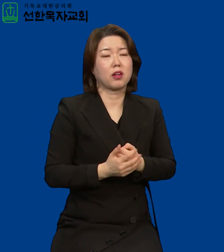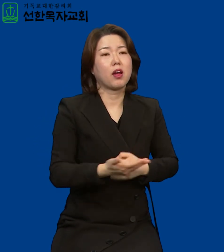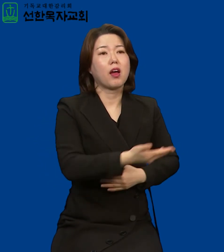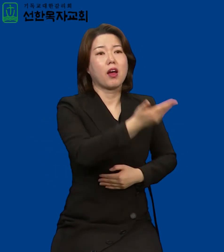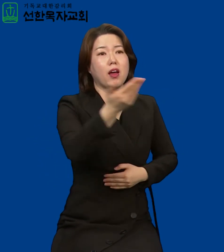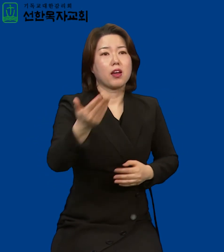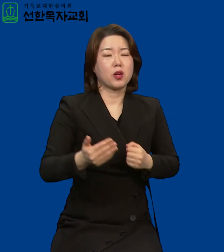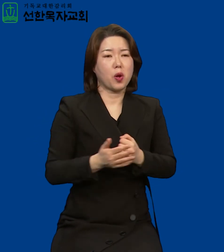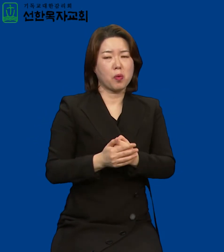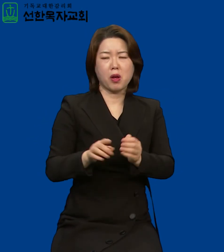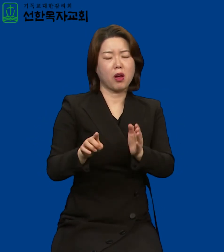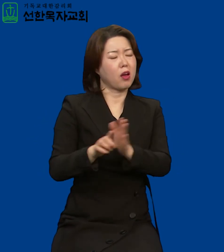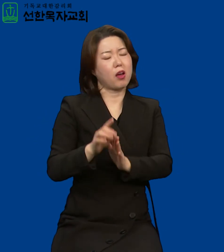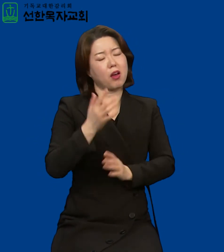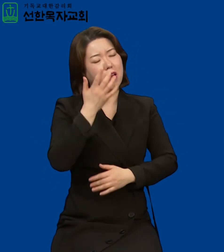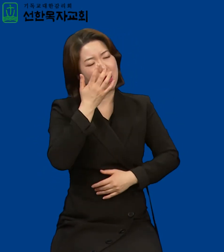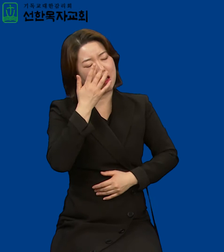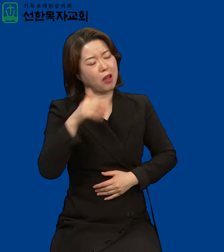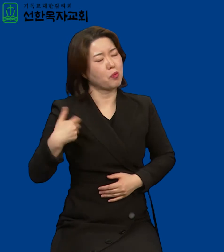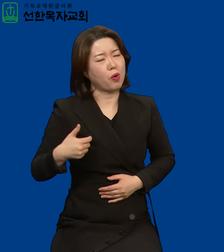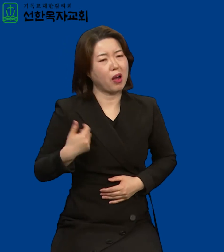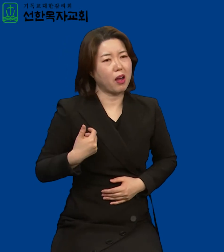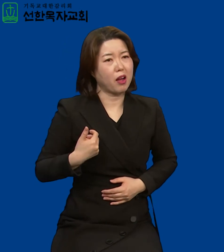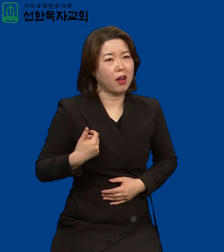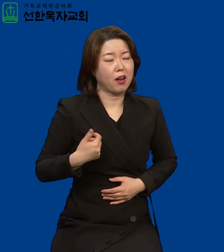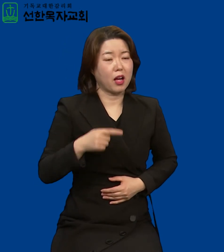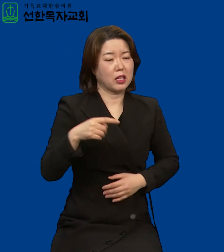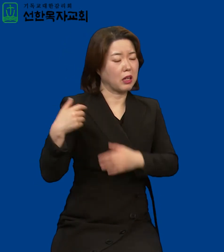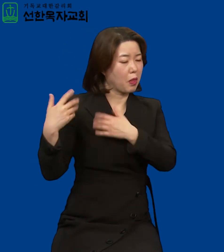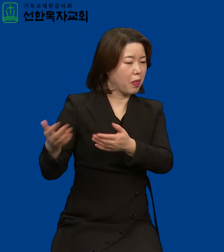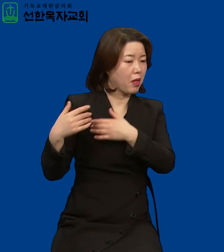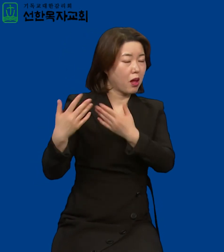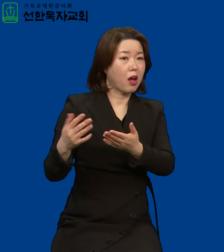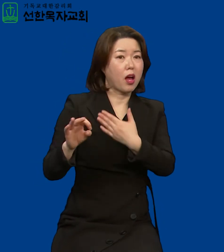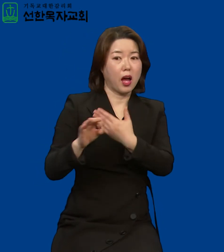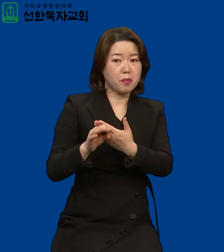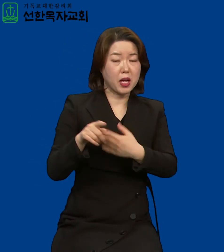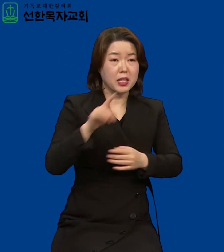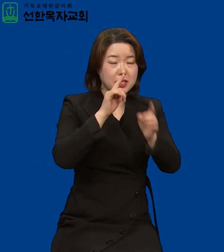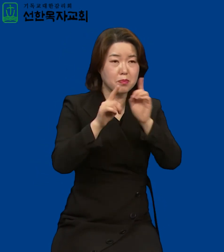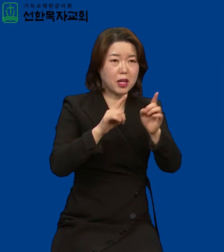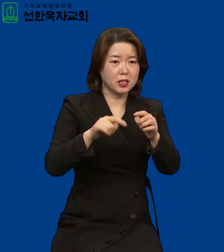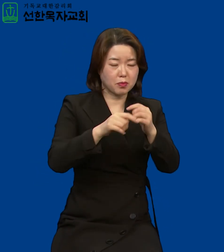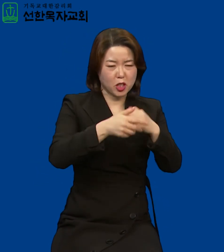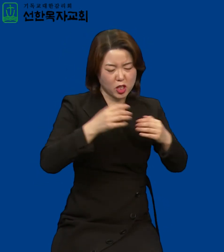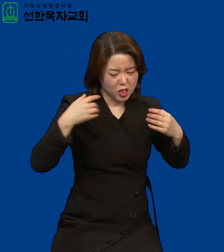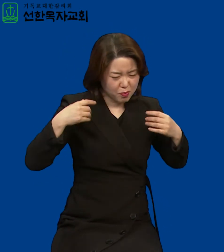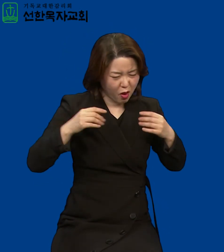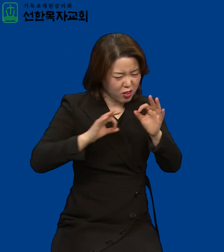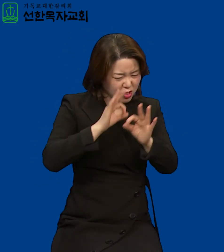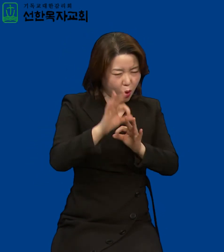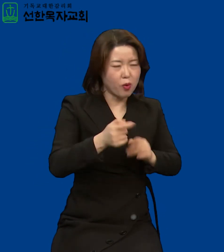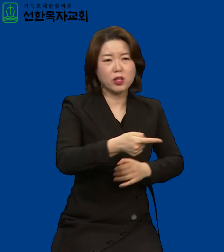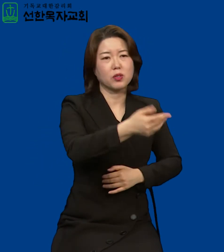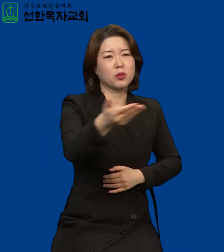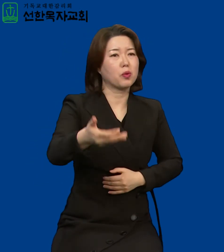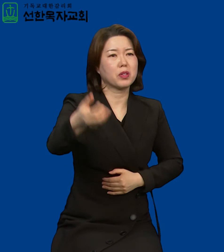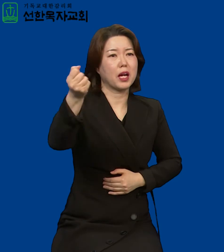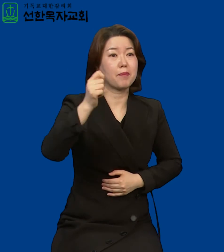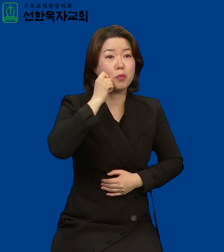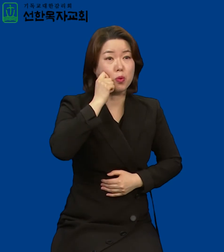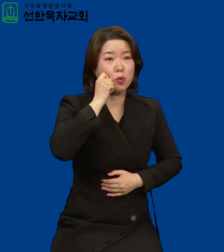여러분들도 안 믿어져, 모르겠어, 그렇게 넘기면 이 말씀은 영원히 여러분의 것이 안 됩니다.